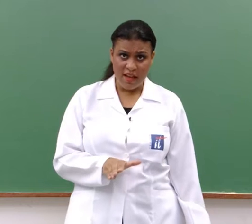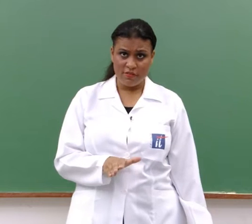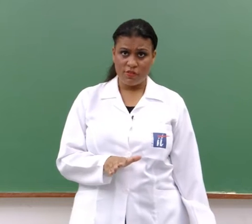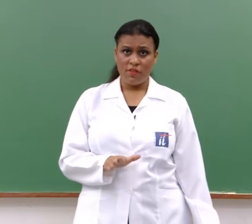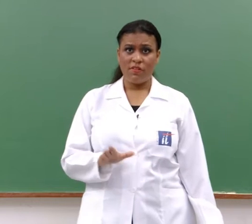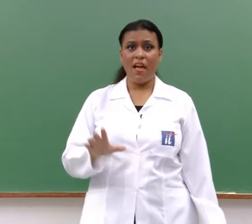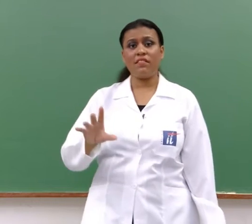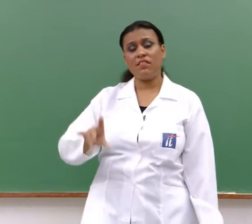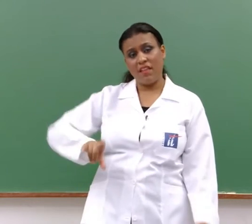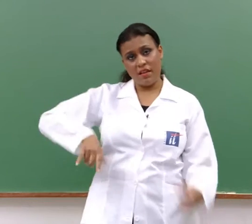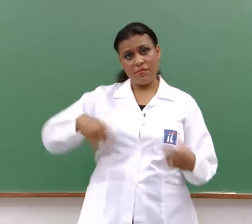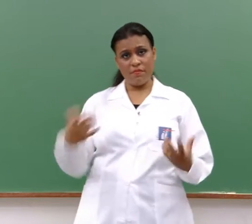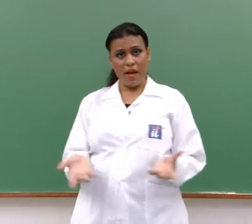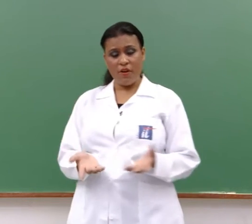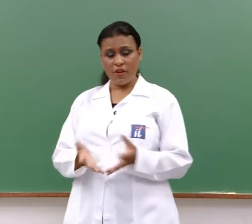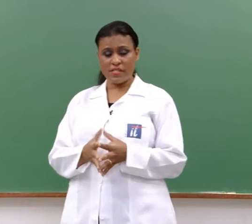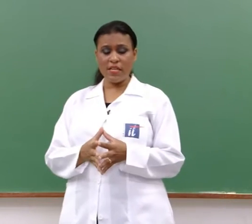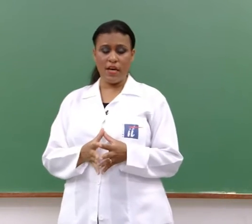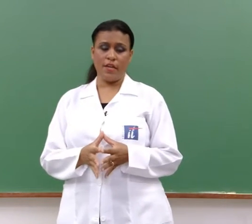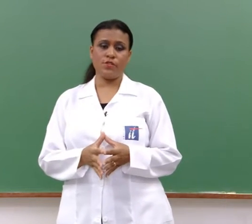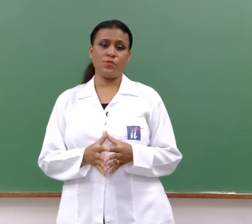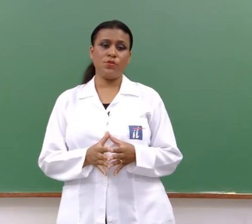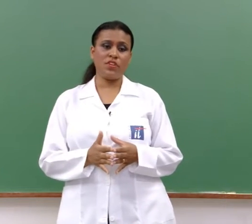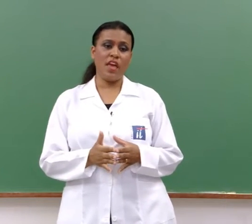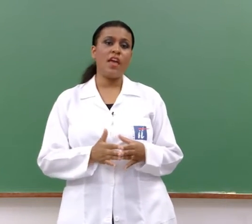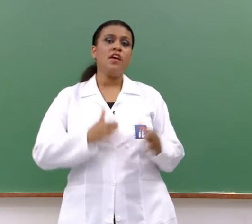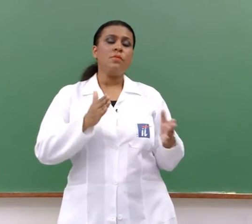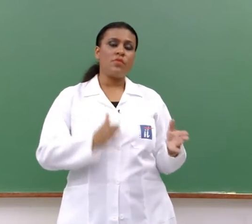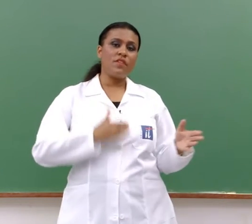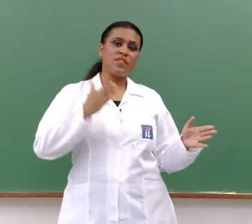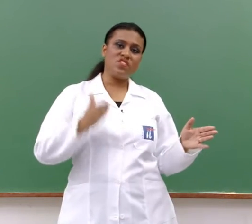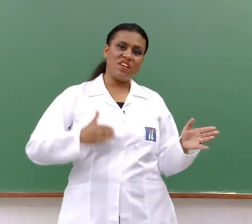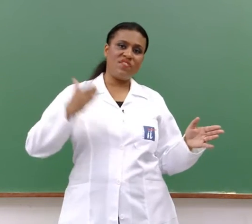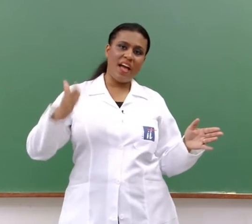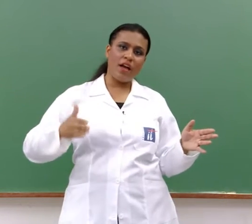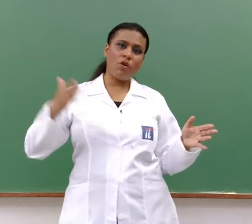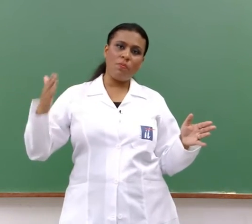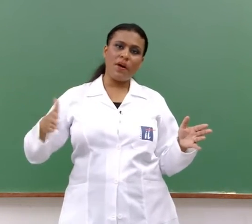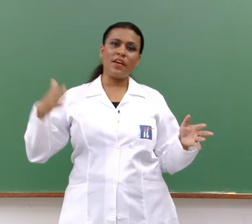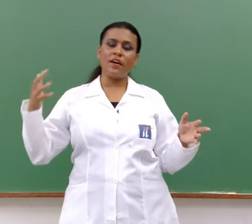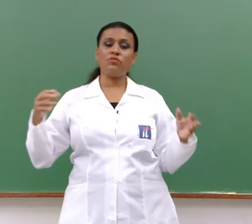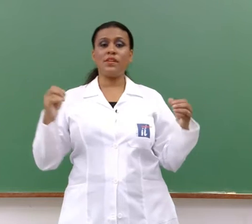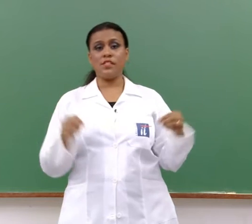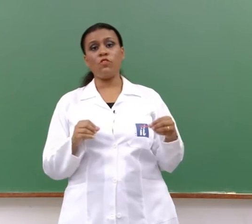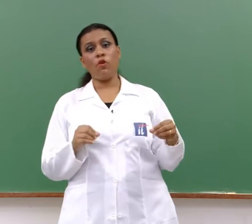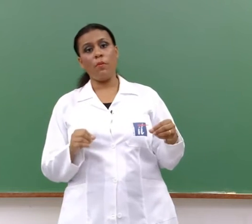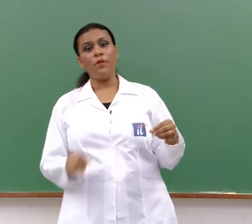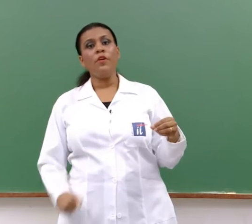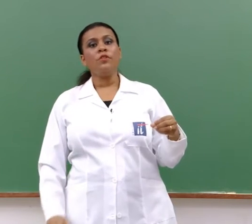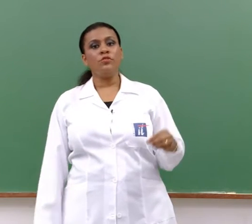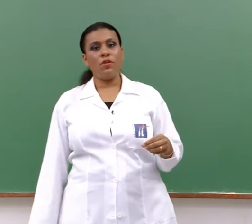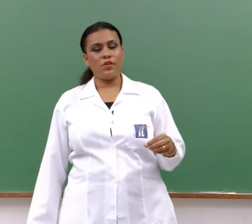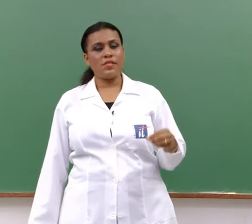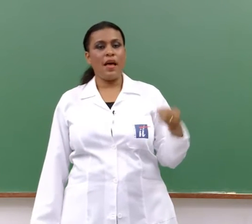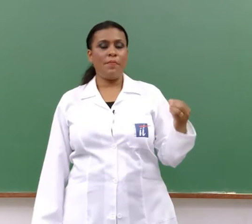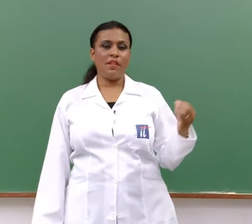certo, né? Que tenha maiores ganhos. Por quê? Porque você já vai acompanhando, assim como nós